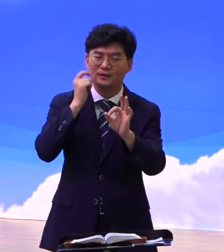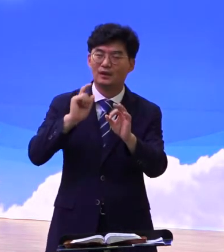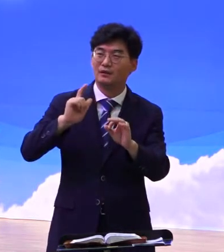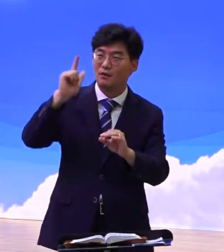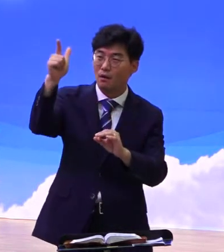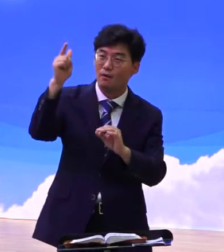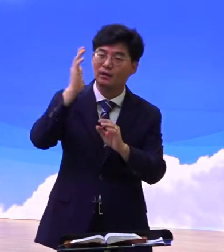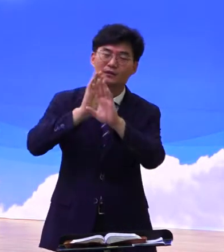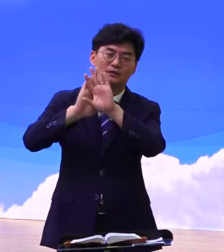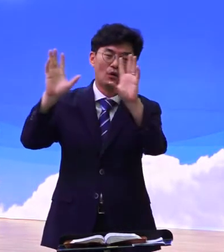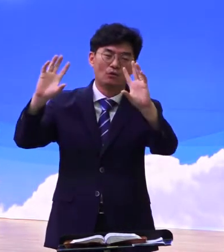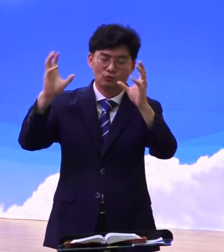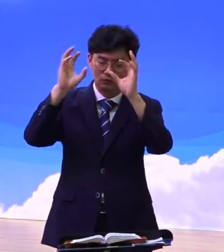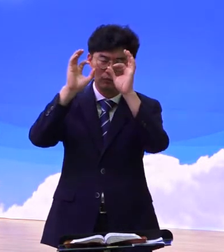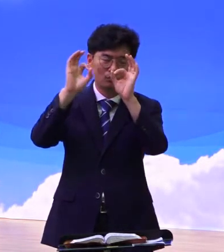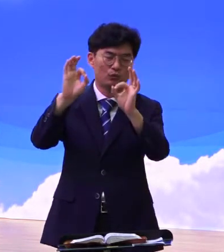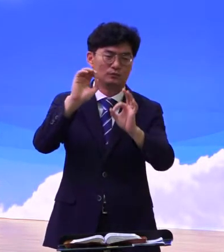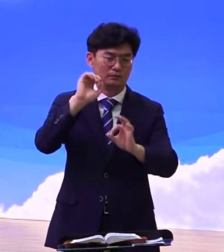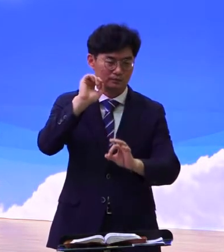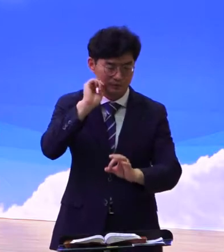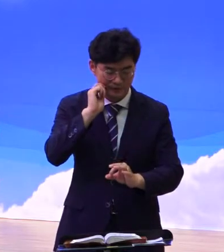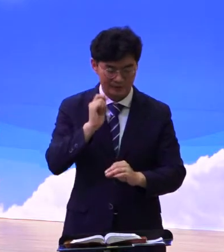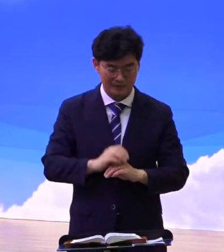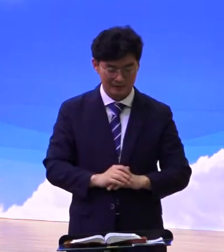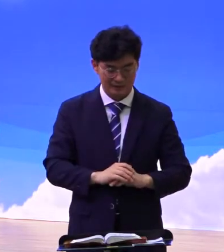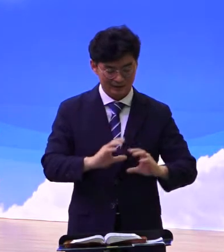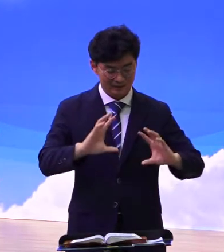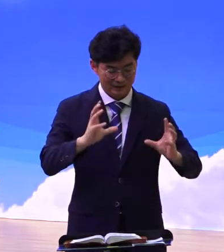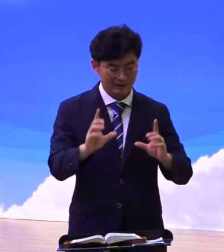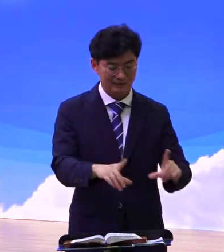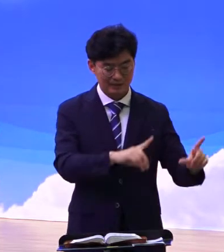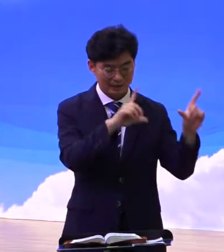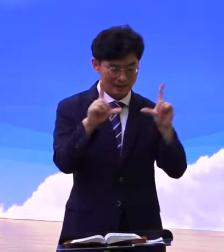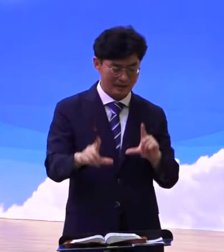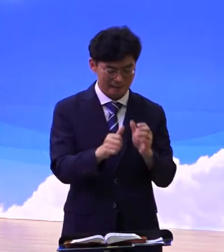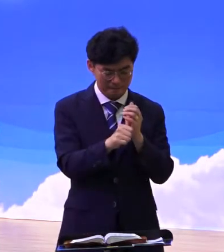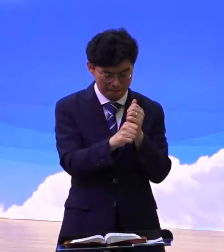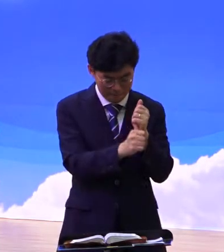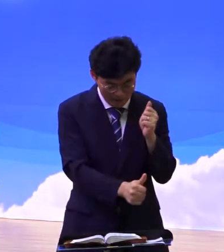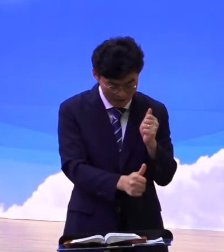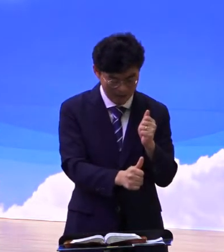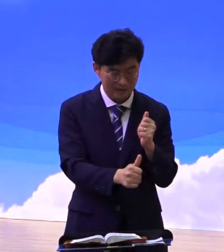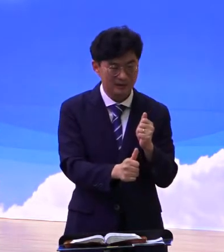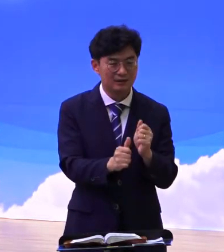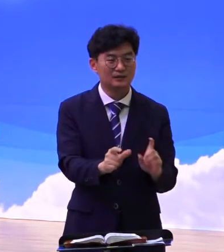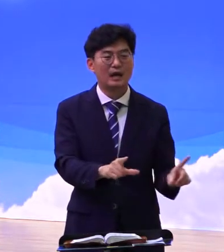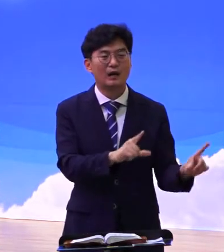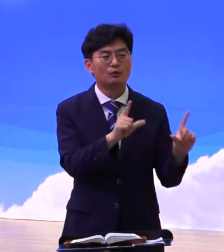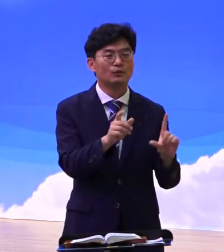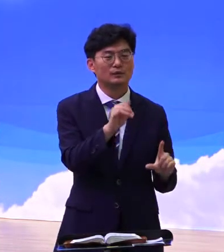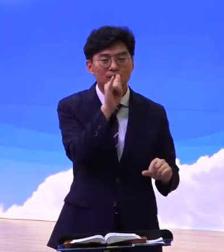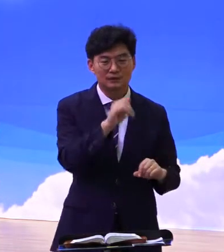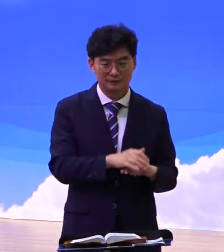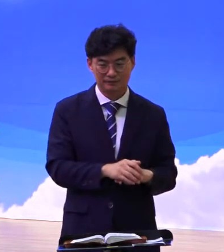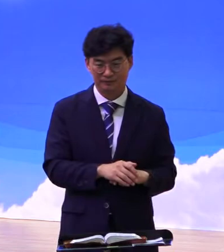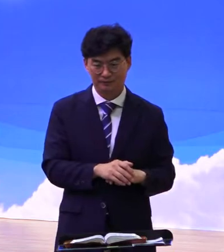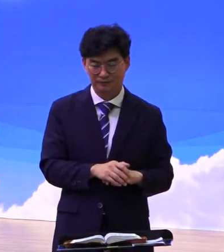생각하고, 변하는 세상 속에 살지만 변하지 않는 영원한 진리를